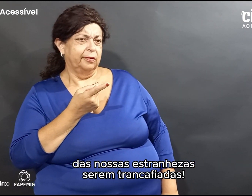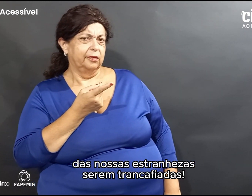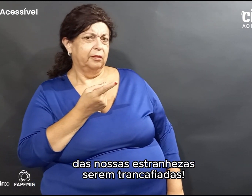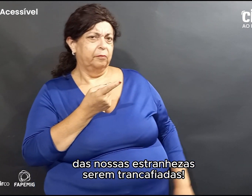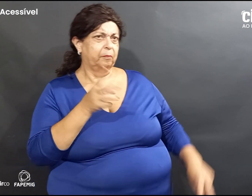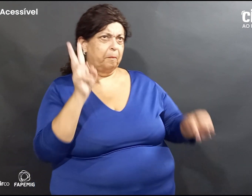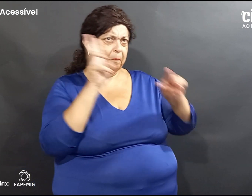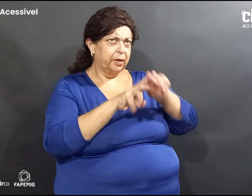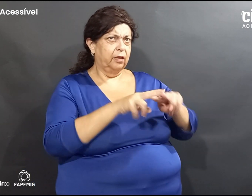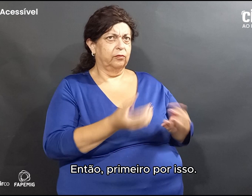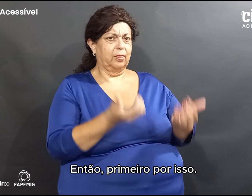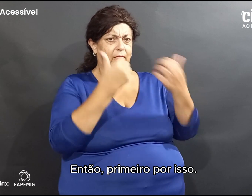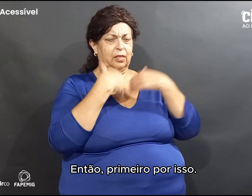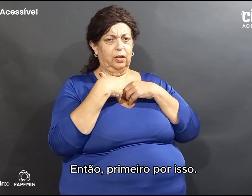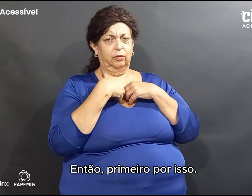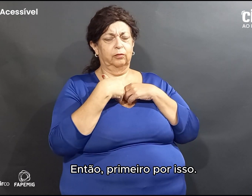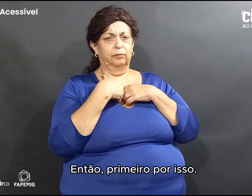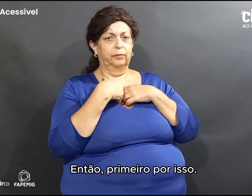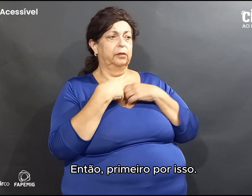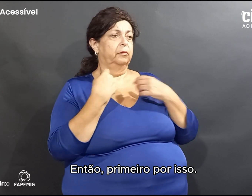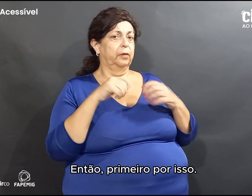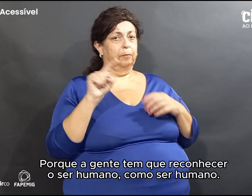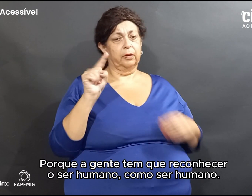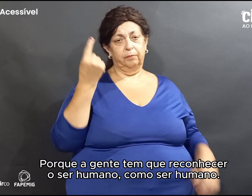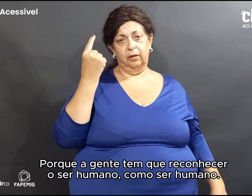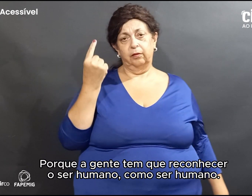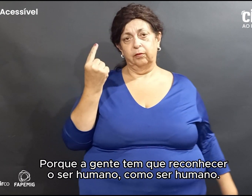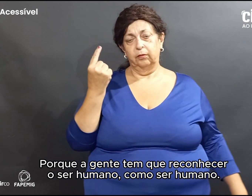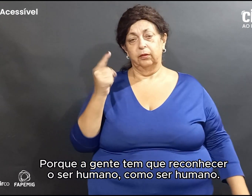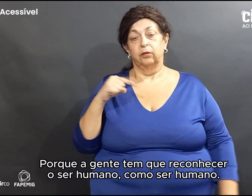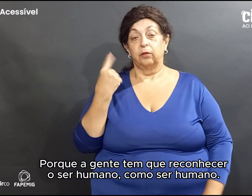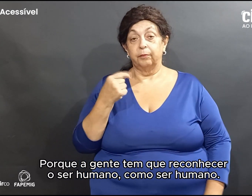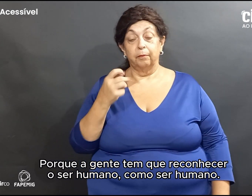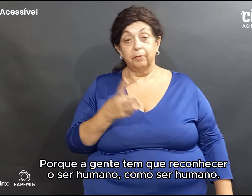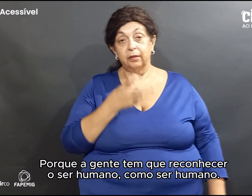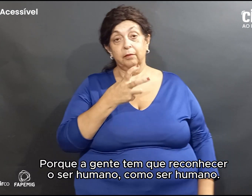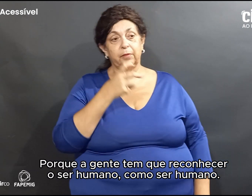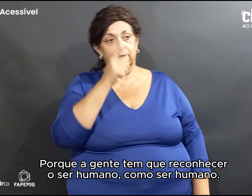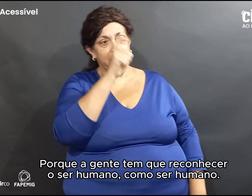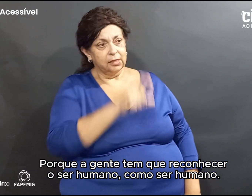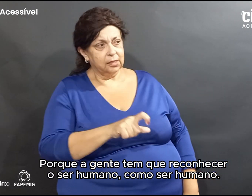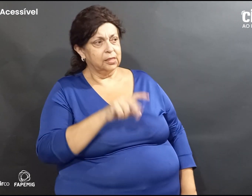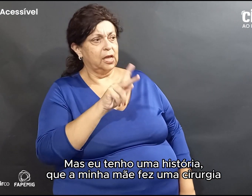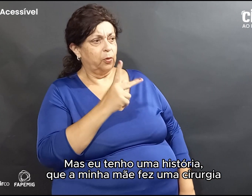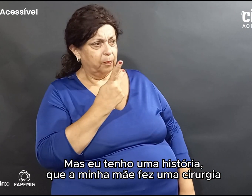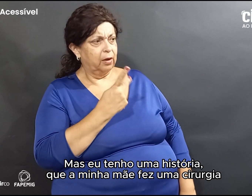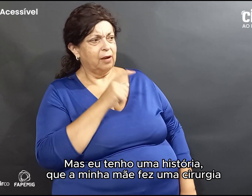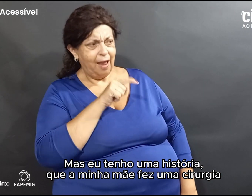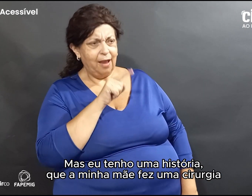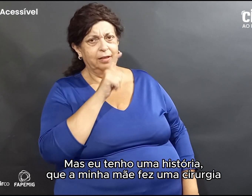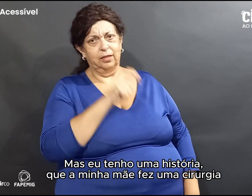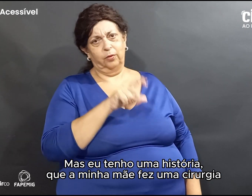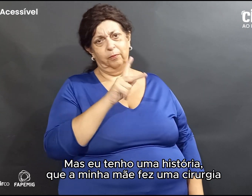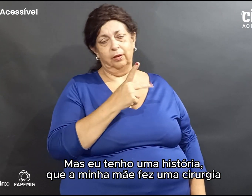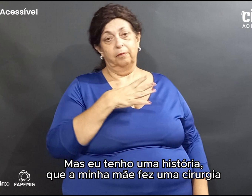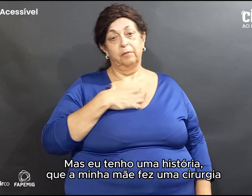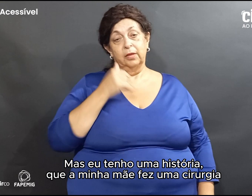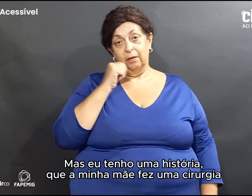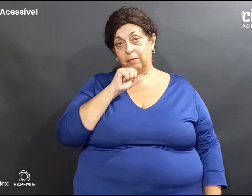trancafiadas, né? Então, primeiro por isso, porque a gente tem que reconhecer o ser humano como ser humano. Mas eu tenho uma história que a minha mãe fez uma cirurgia quando eu